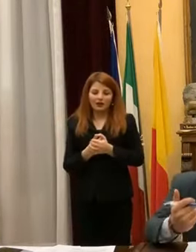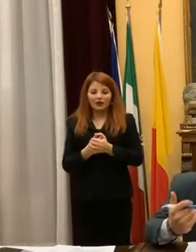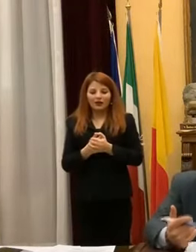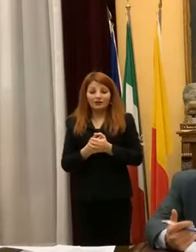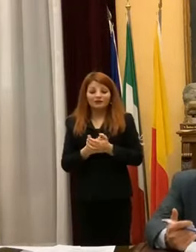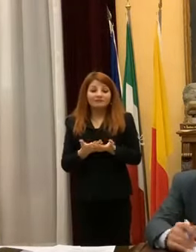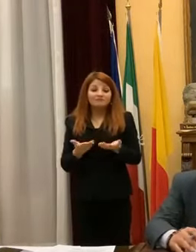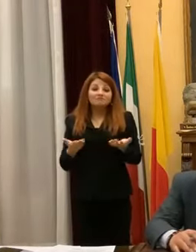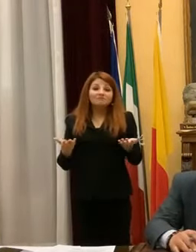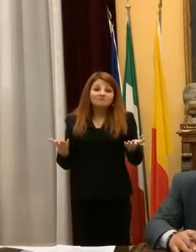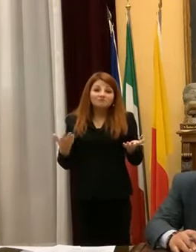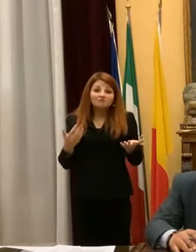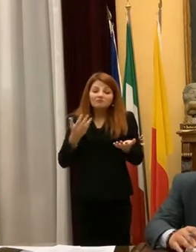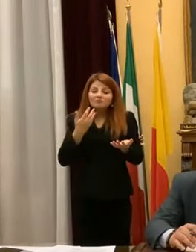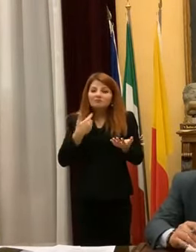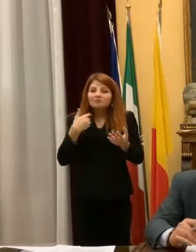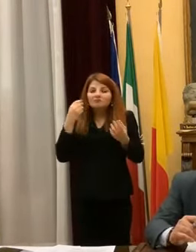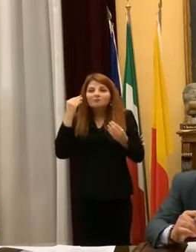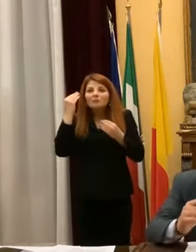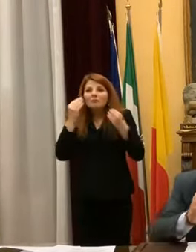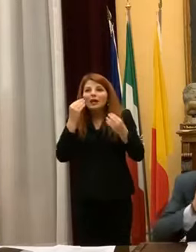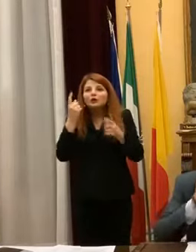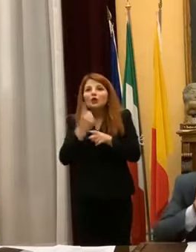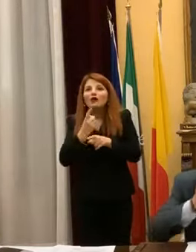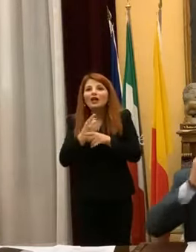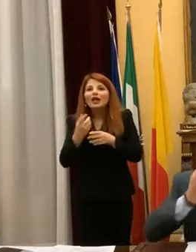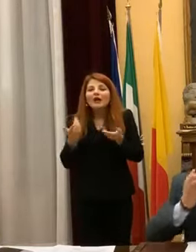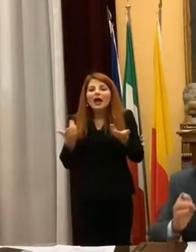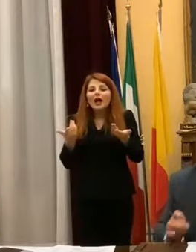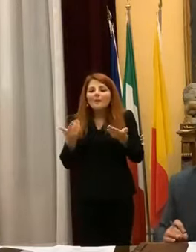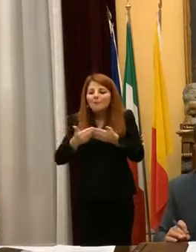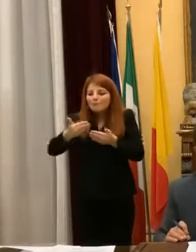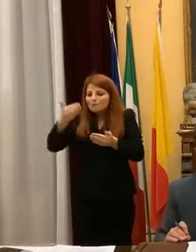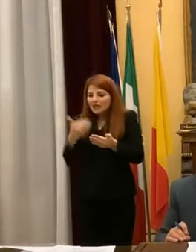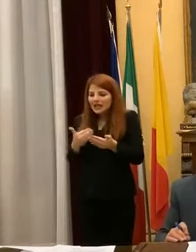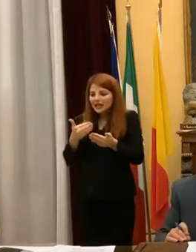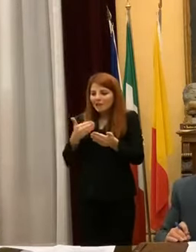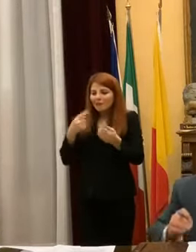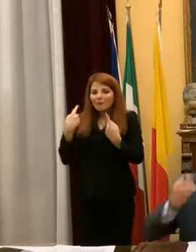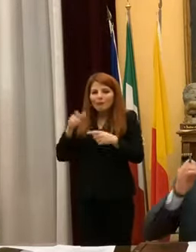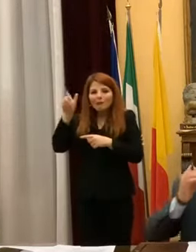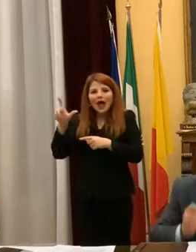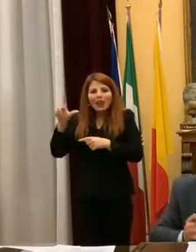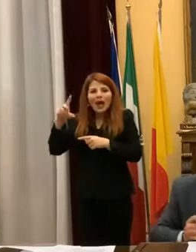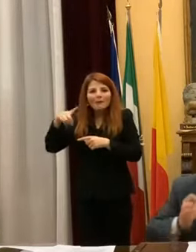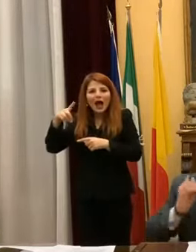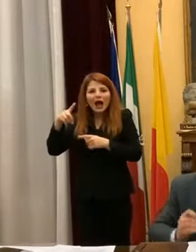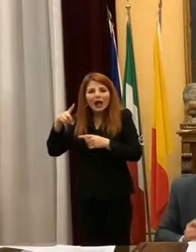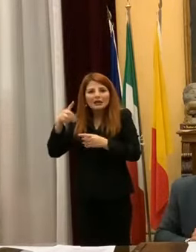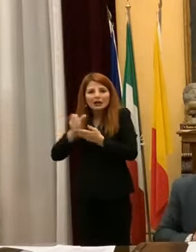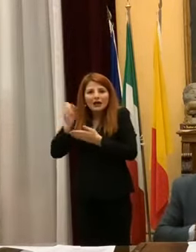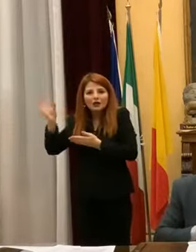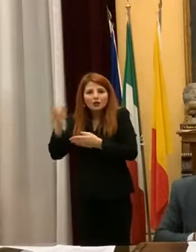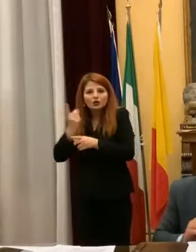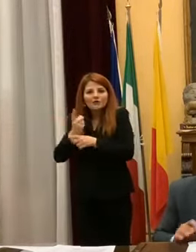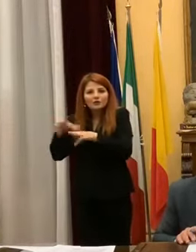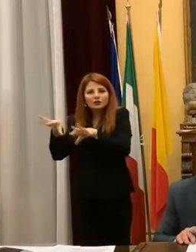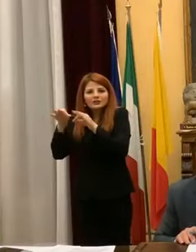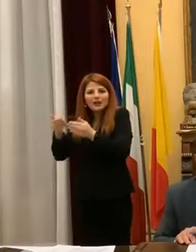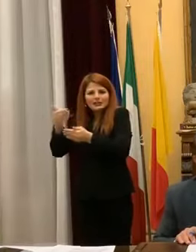non sospetti, lo ribadisco, l'ho fatto perché ritenevo e ritengo, lo ribadisco, che su una